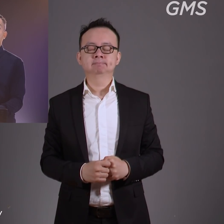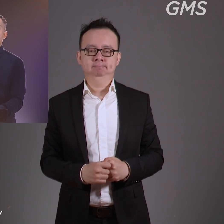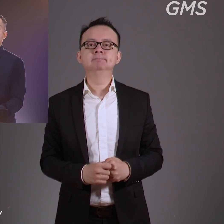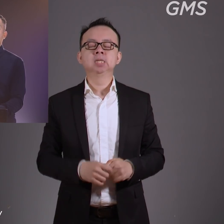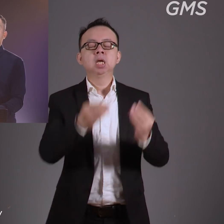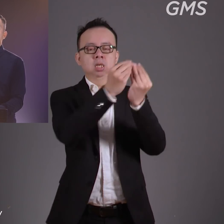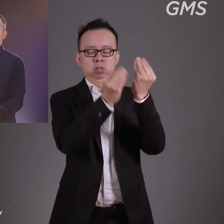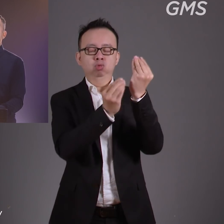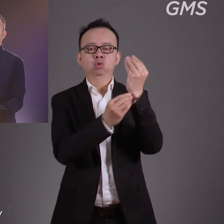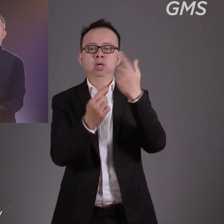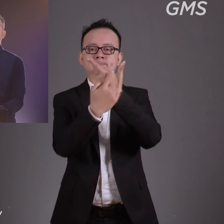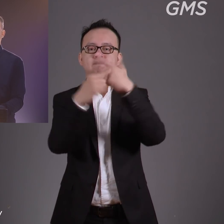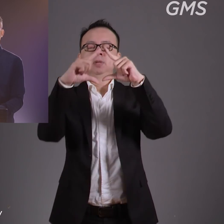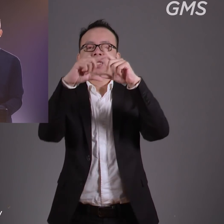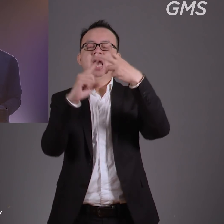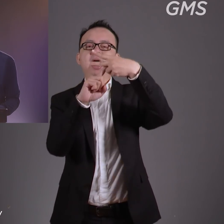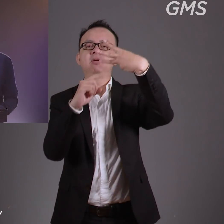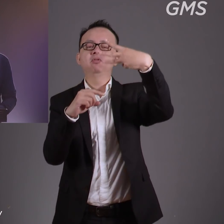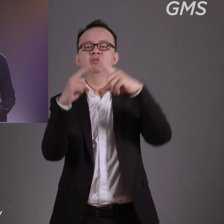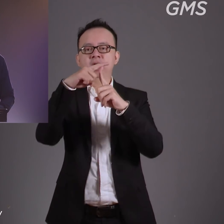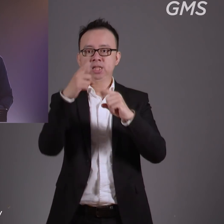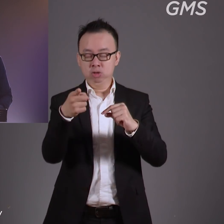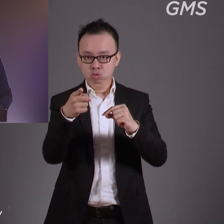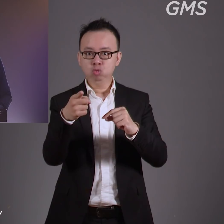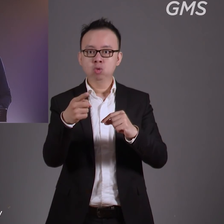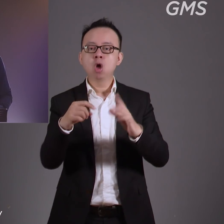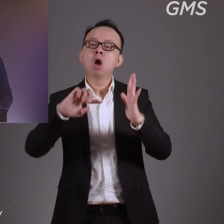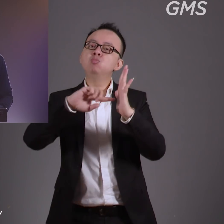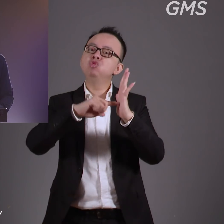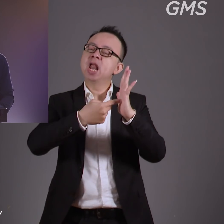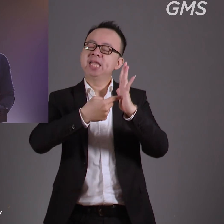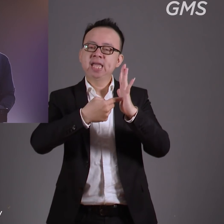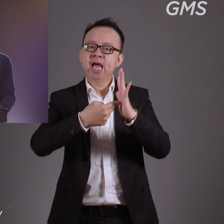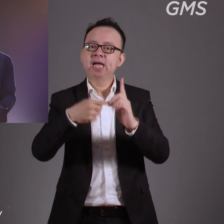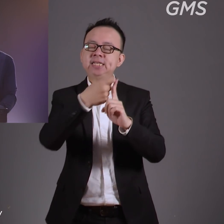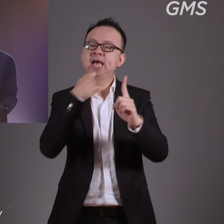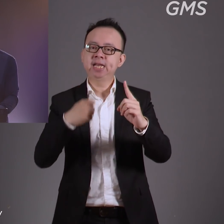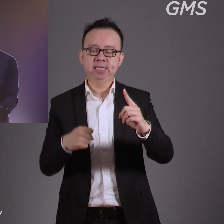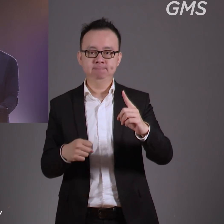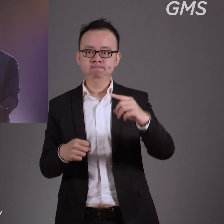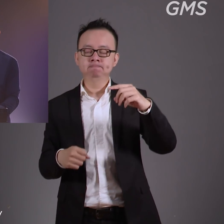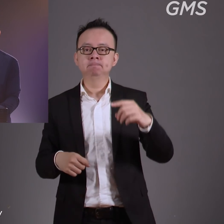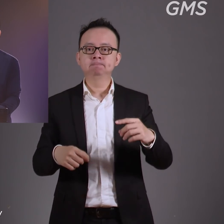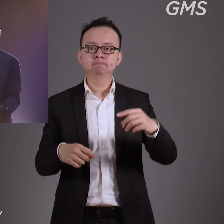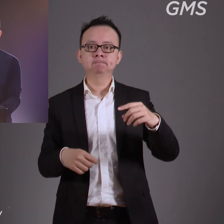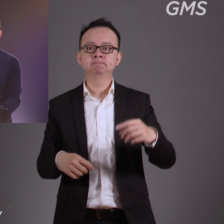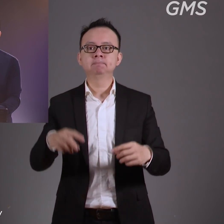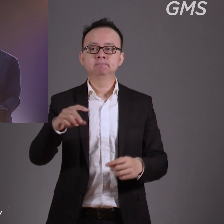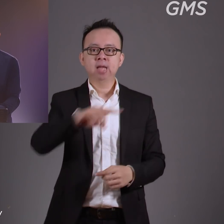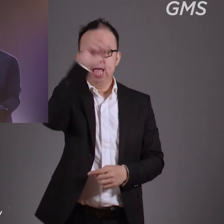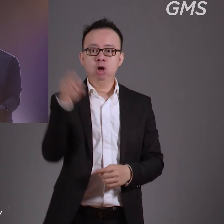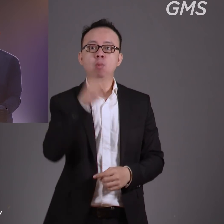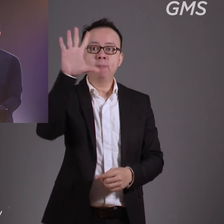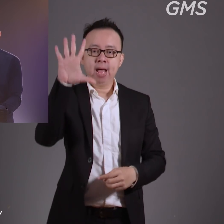diyakini sebagai cikal bakal Eropa. The Europeans.